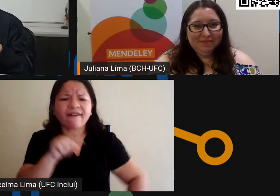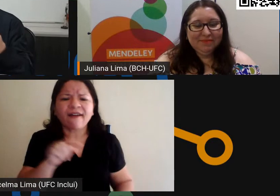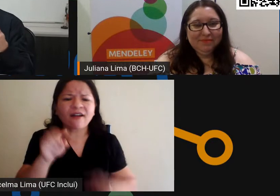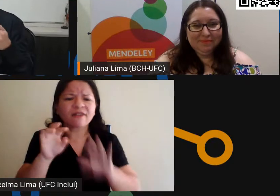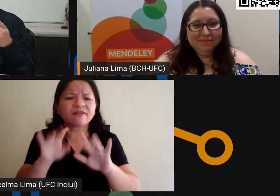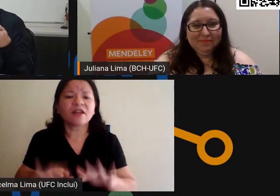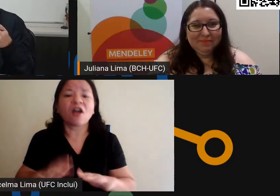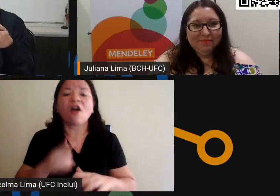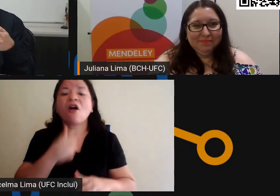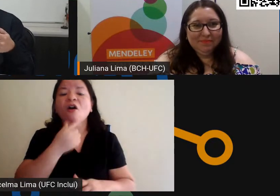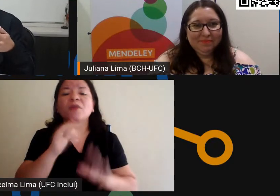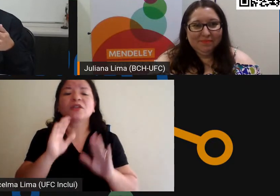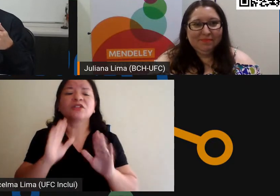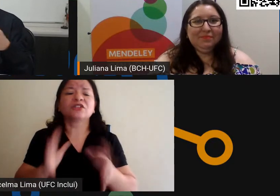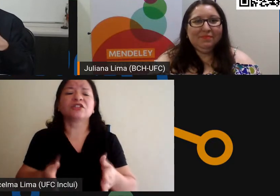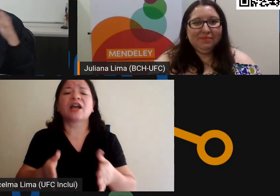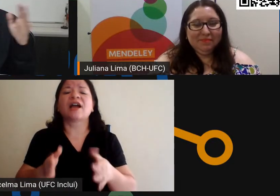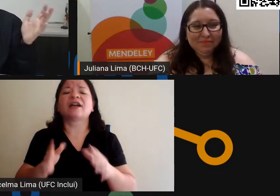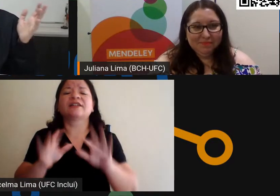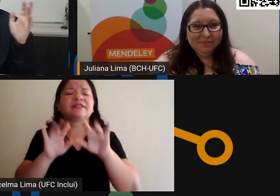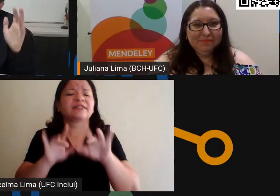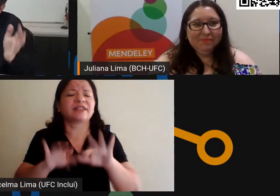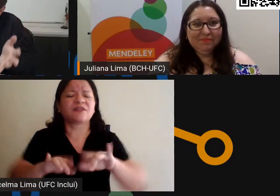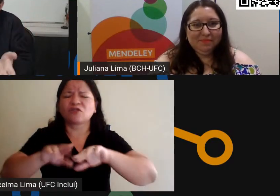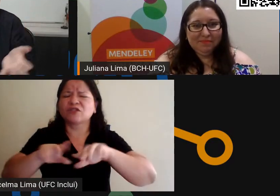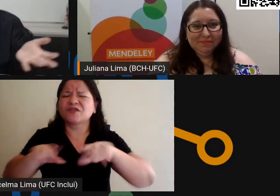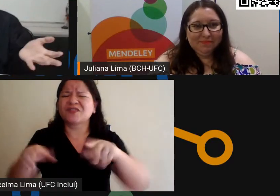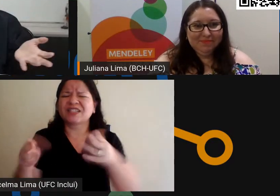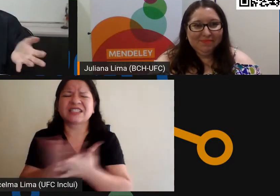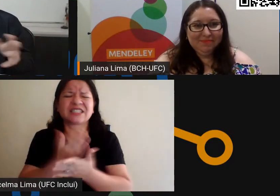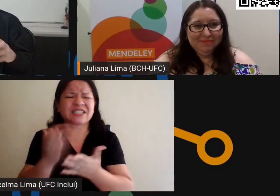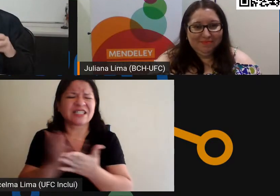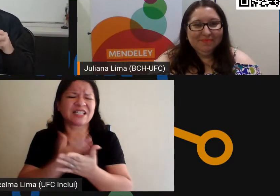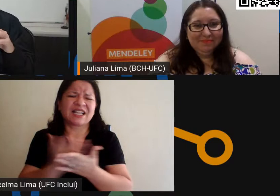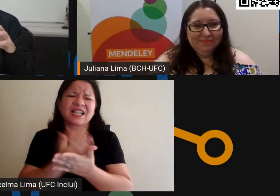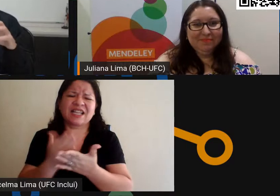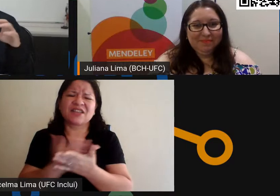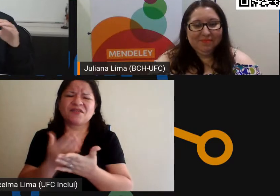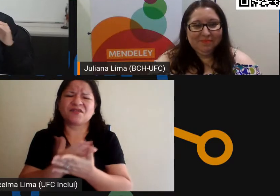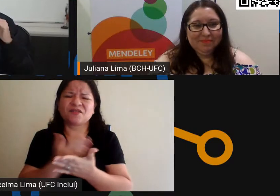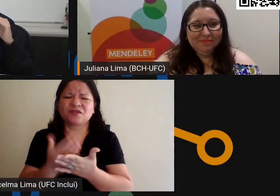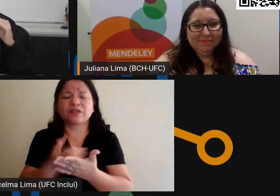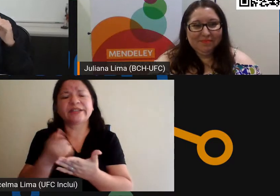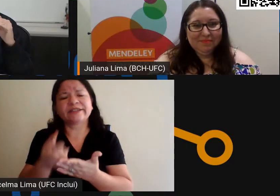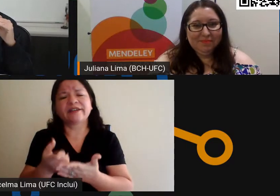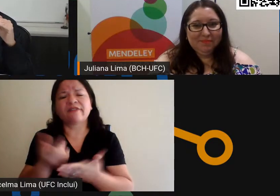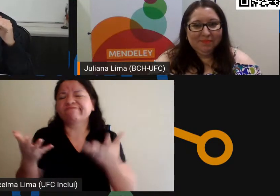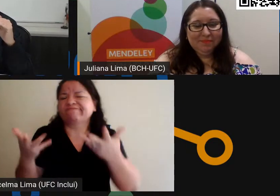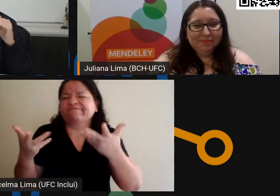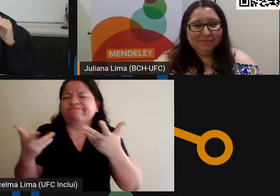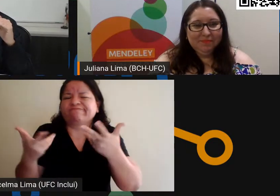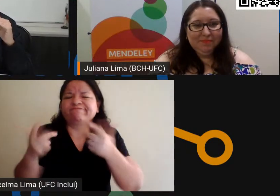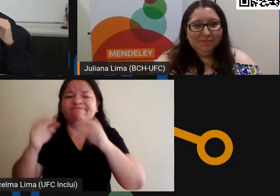escrito enciclopédias, o cara, ele sabia escrever. Então, às vezes, a revista até é